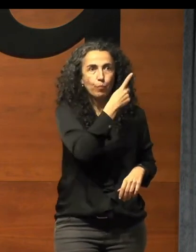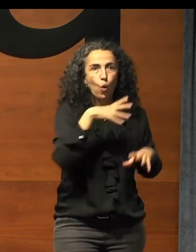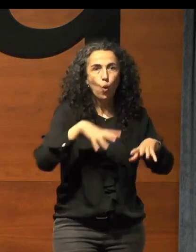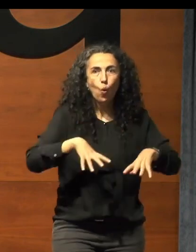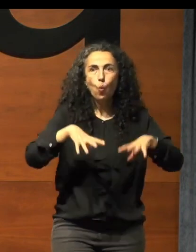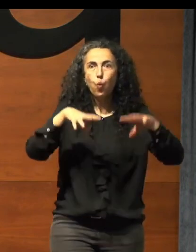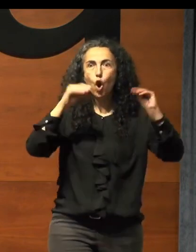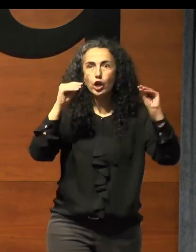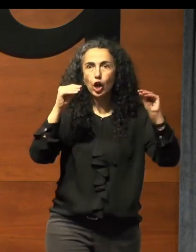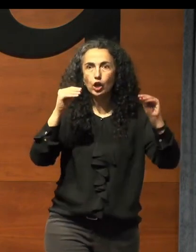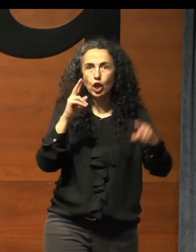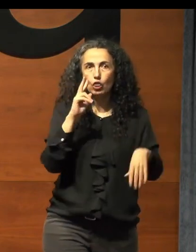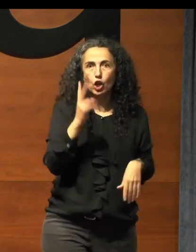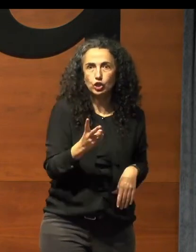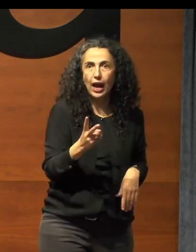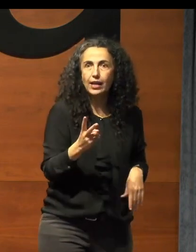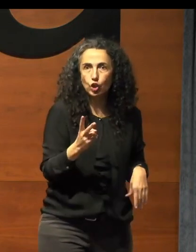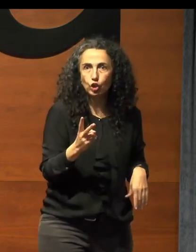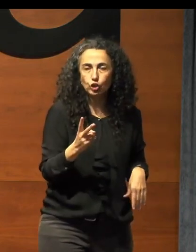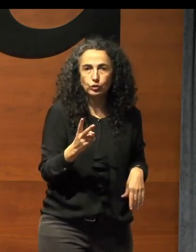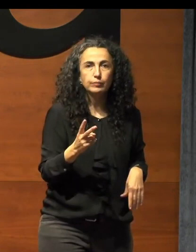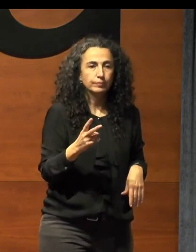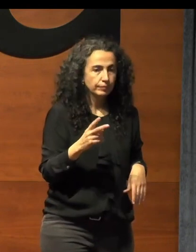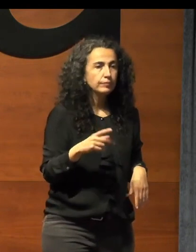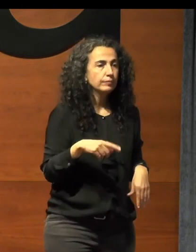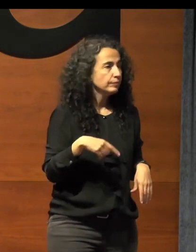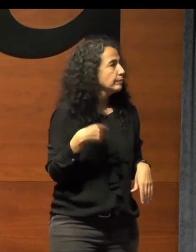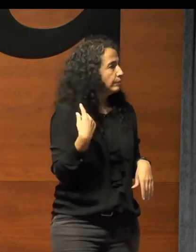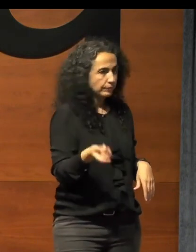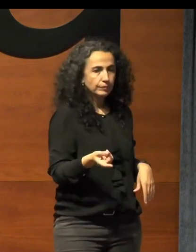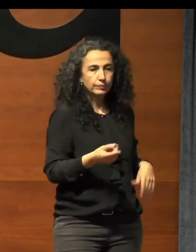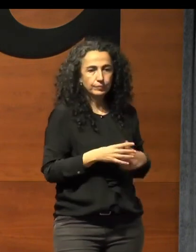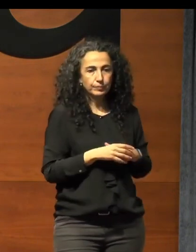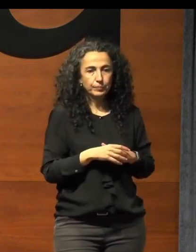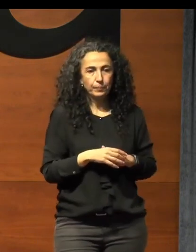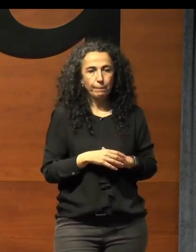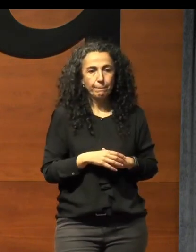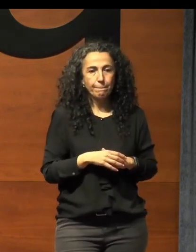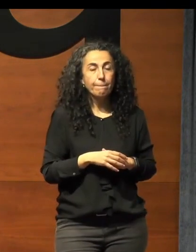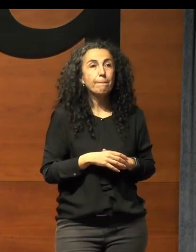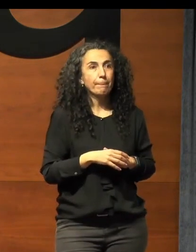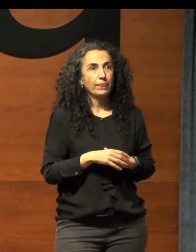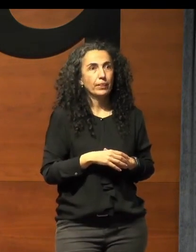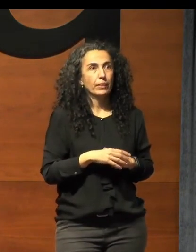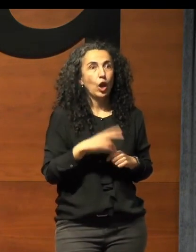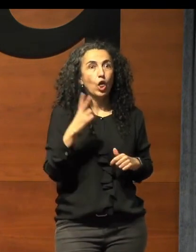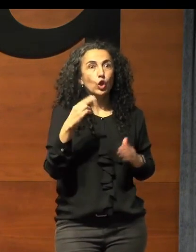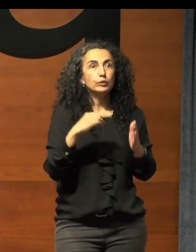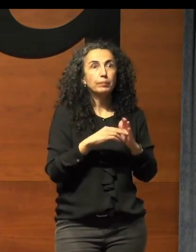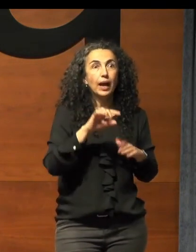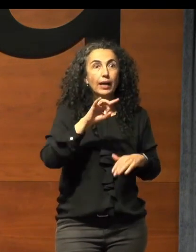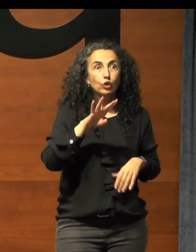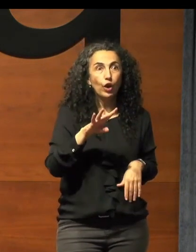actividades relacionadas con festivales de canciones signadas. Por ejemplo, en Burgos durante 2 años se ha celebrado. En